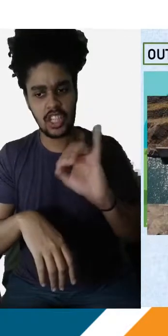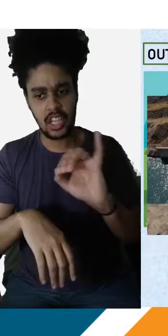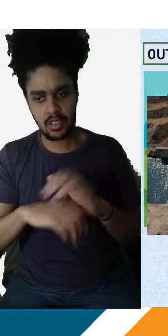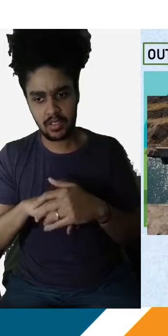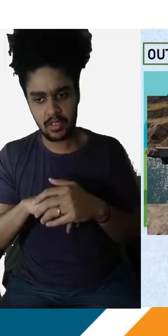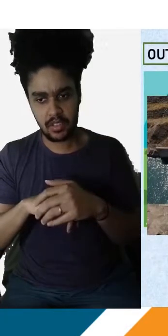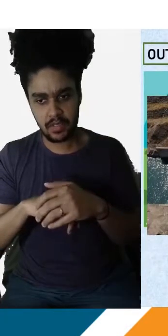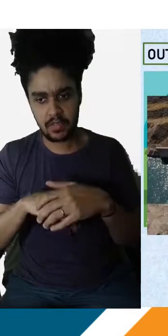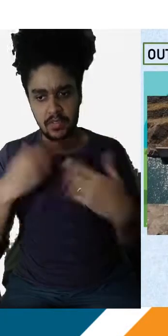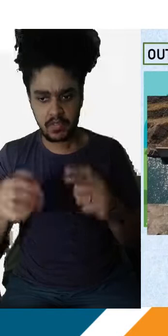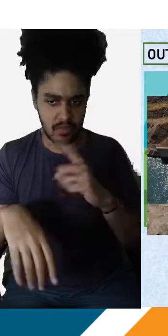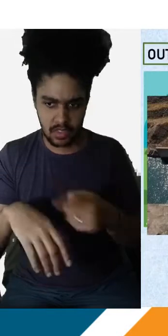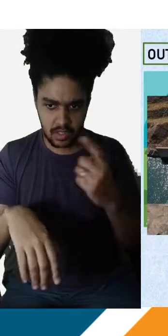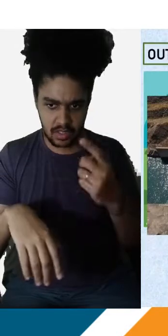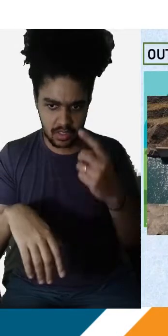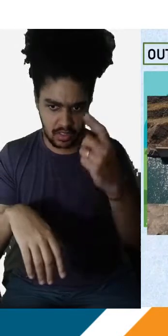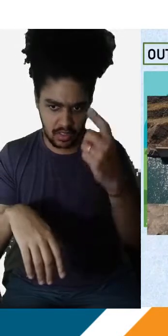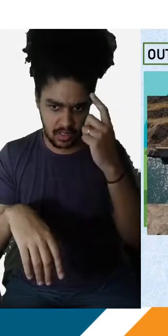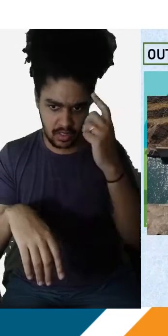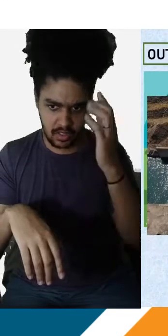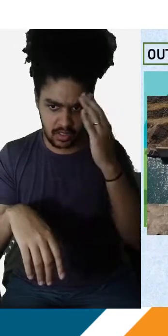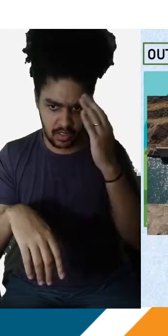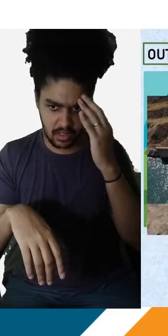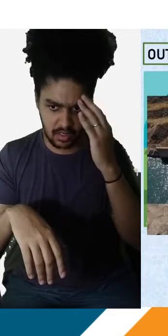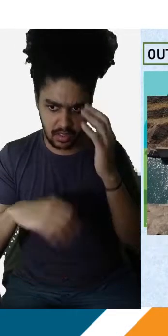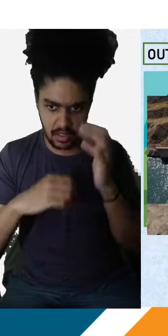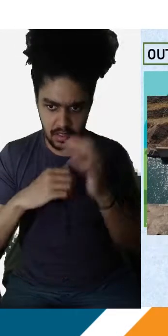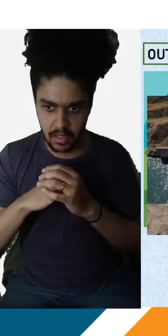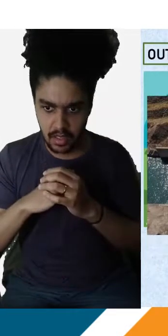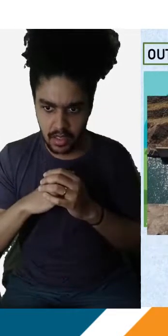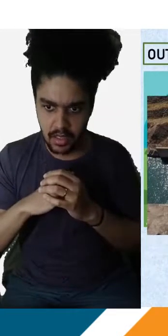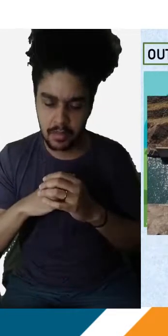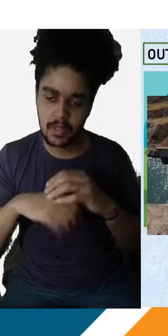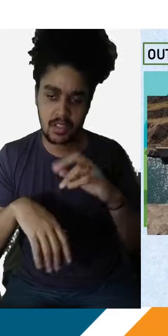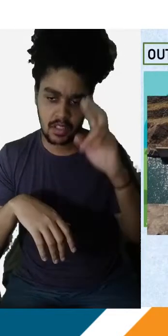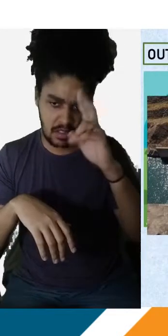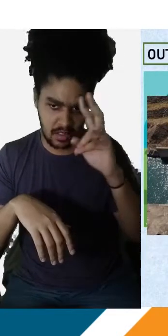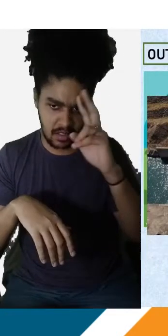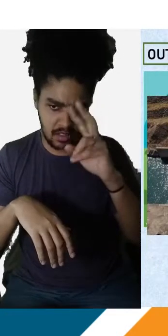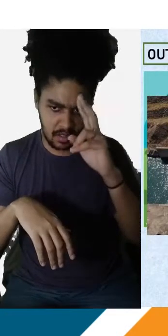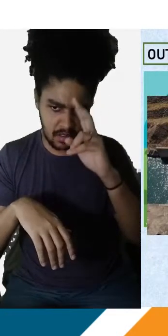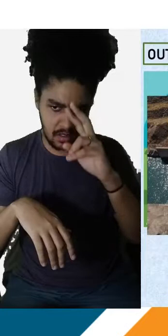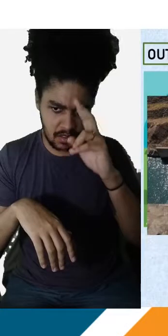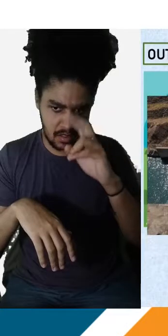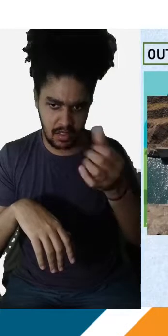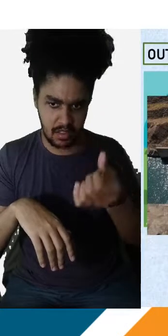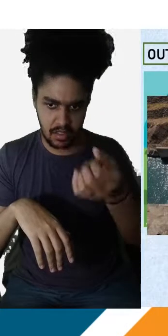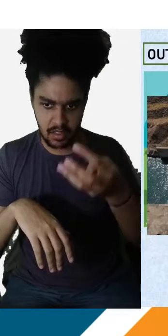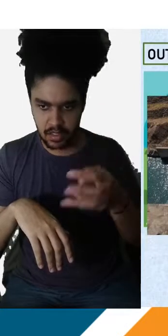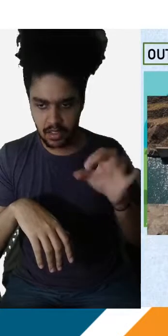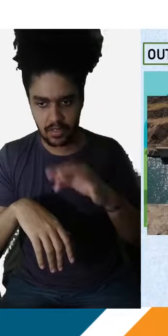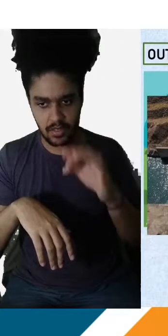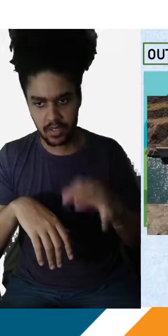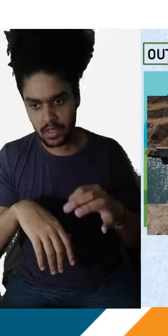a gente sabe, a gente precisa, antes de tudo, lembrar que cerca de 63,8%